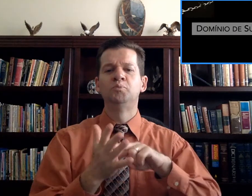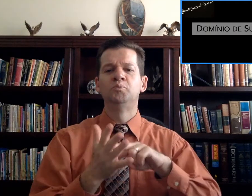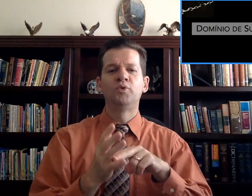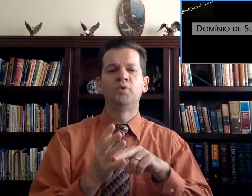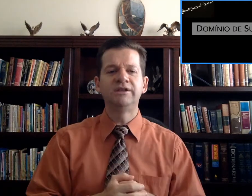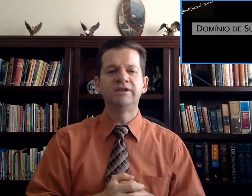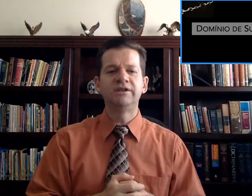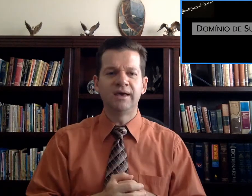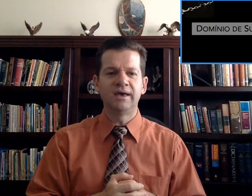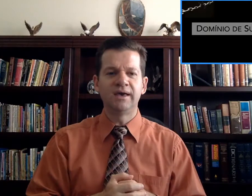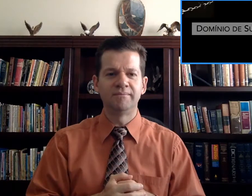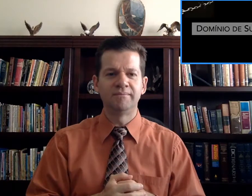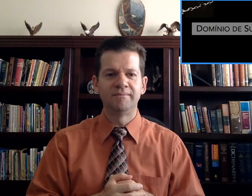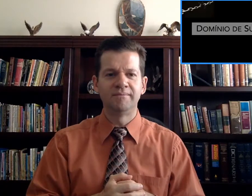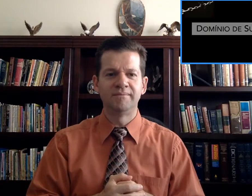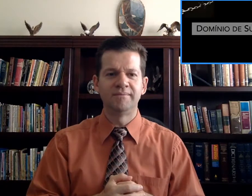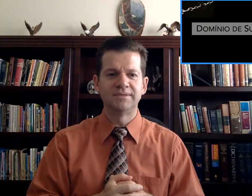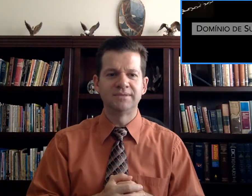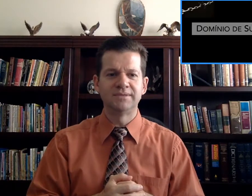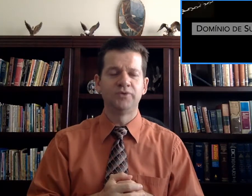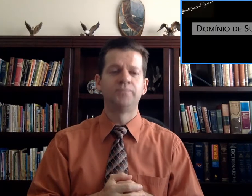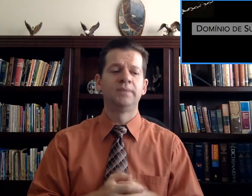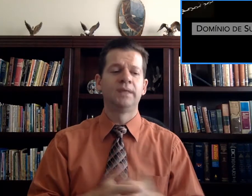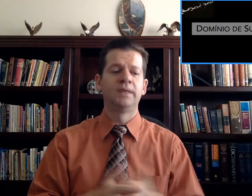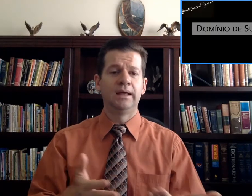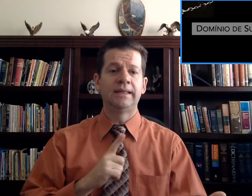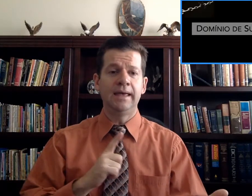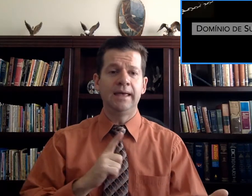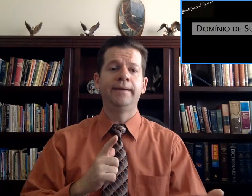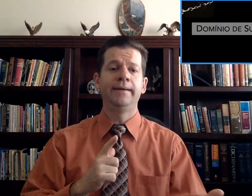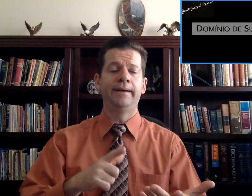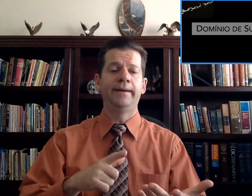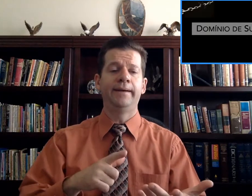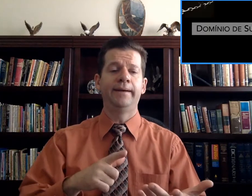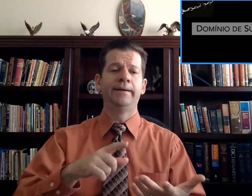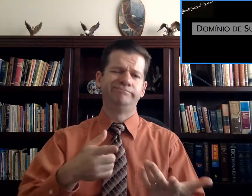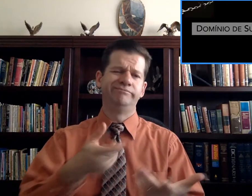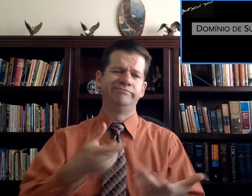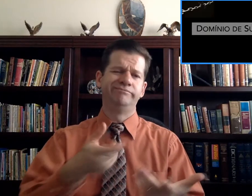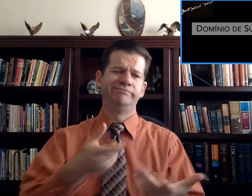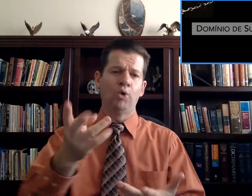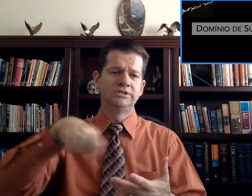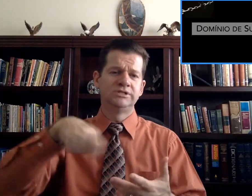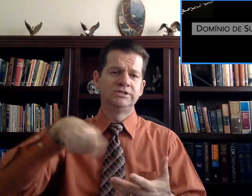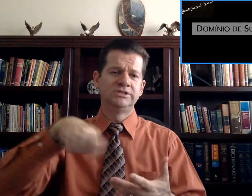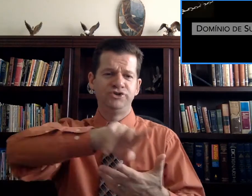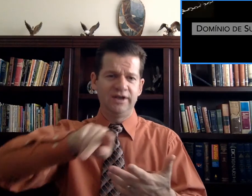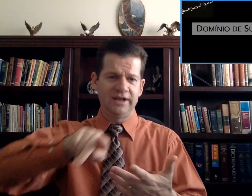O que significa? Certo? Tem alguns sinais